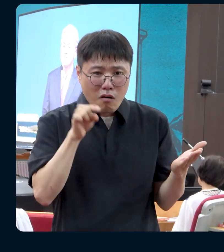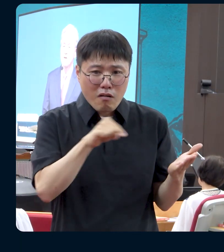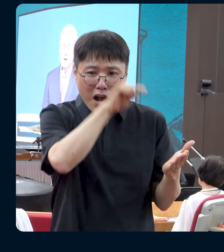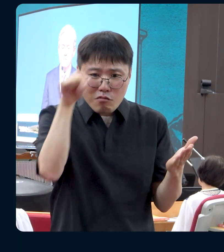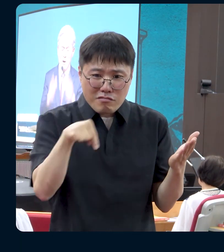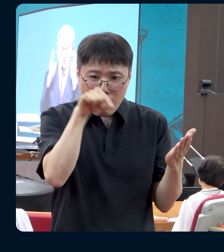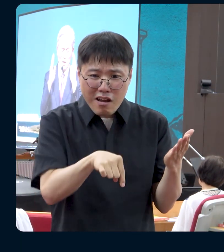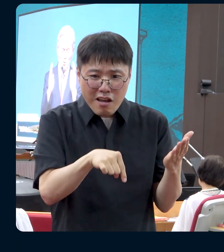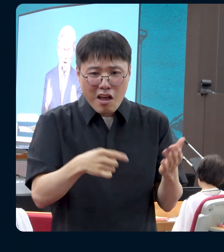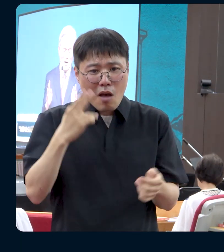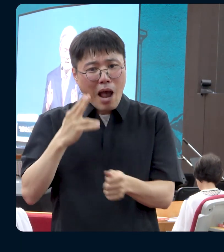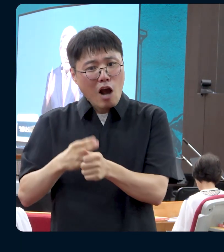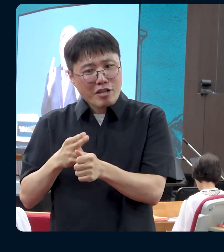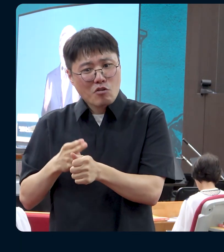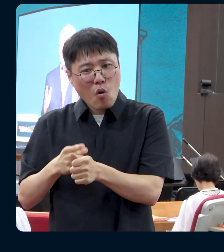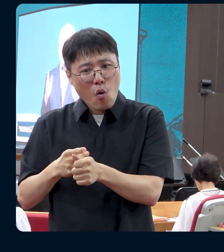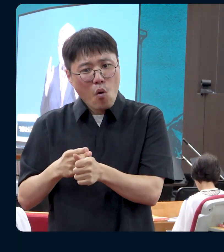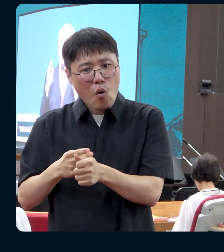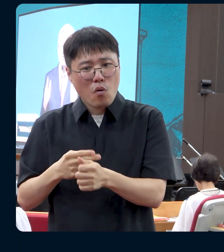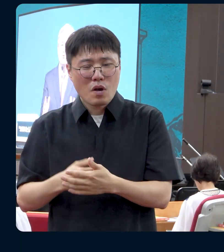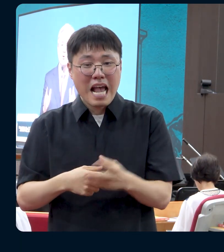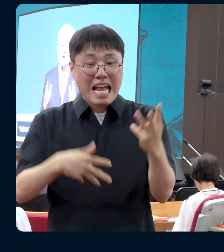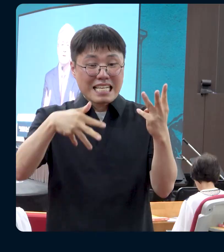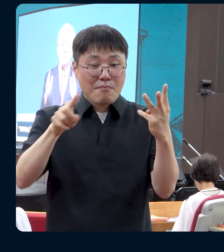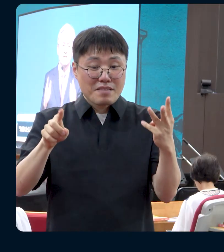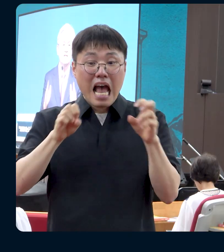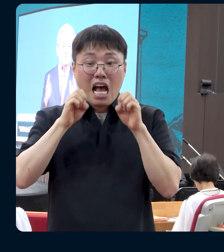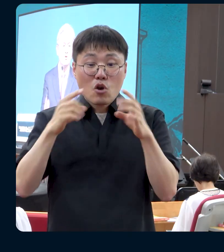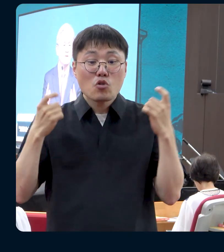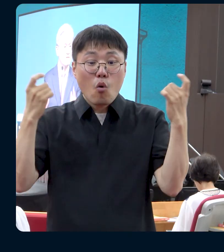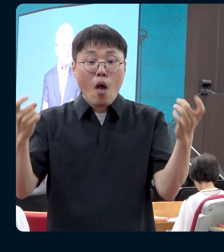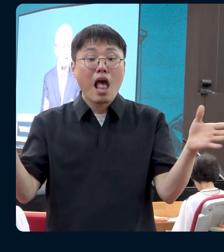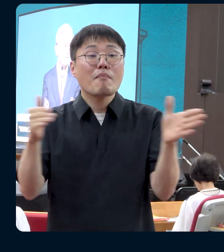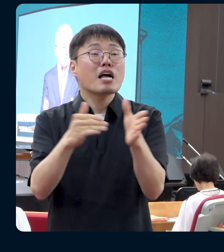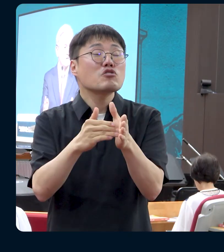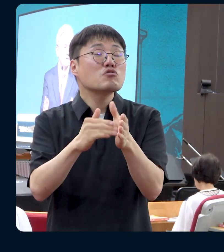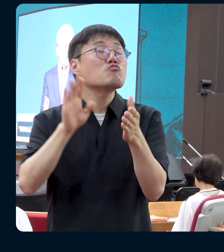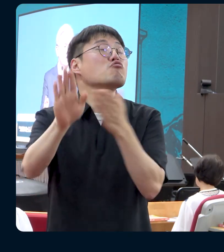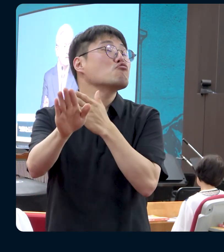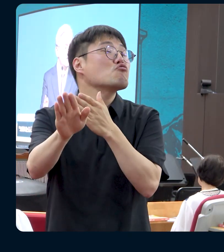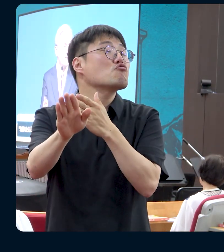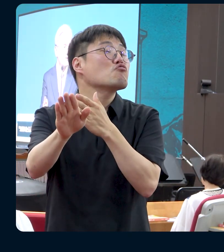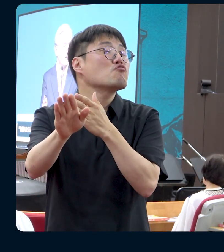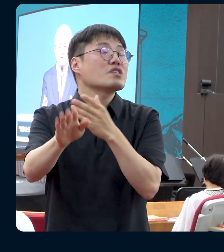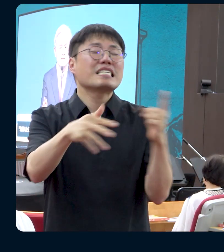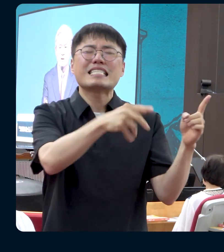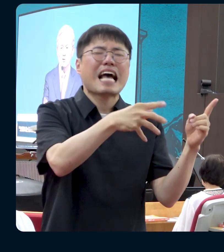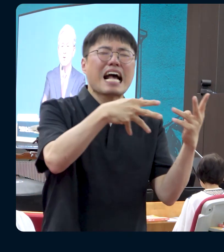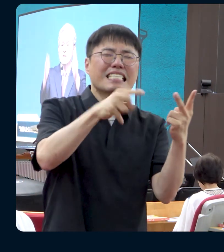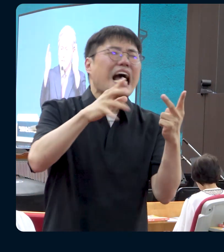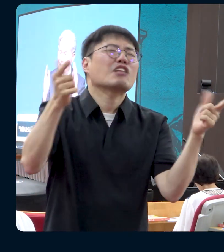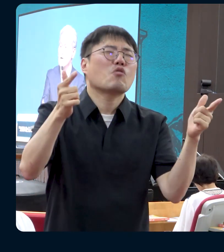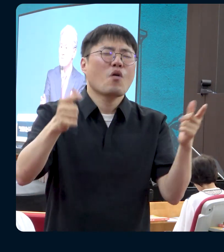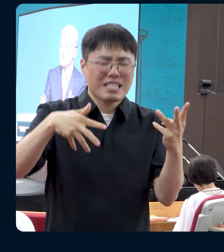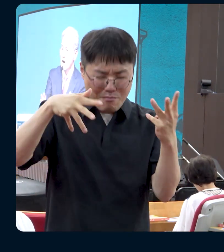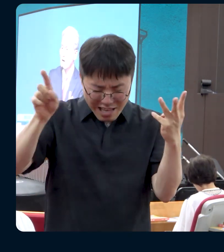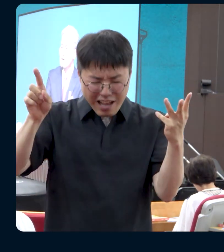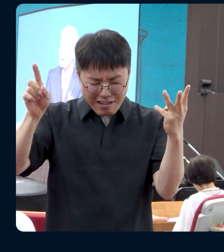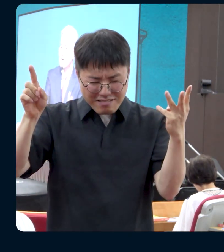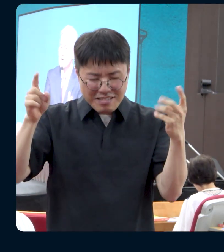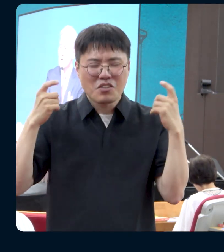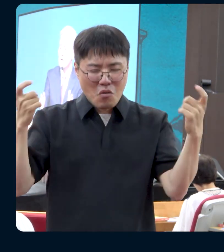로마서라고 하면 바울 사도가 3차 전도여행을 마칠 무렵에 쓴 거예요. 1차도 아니고 2차도